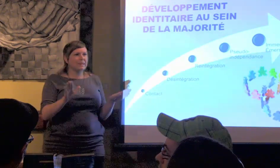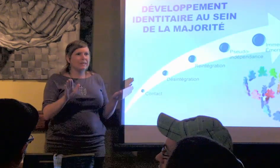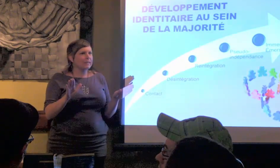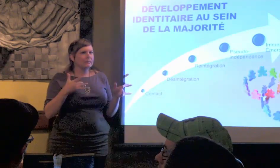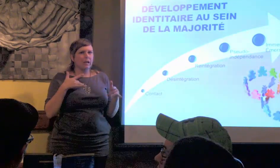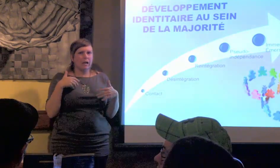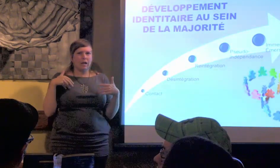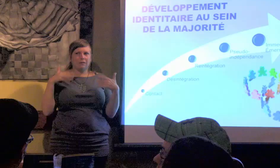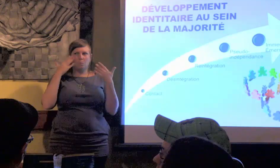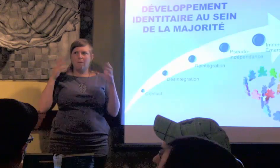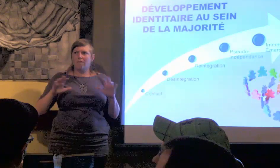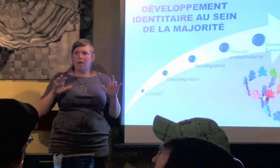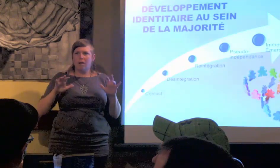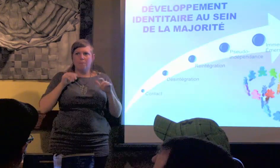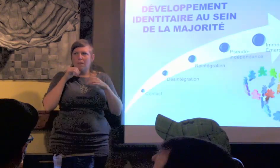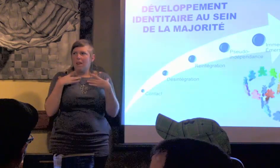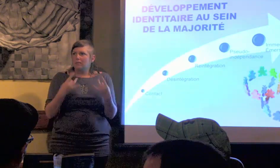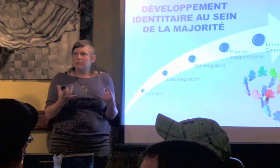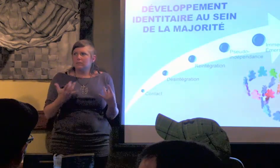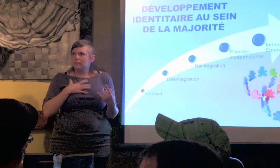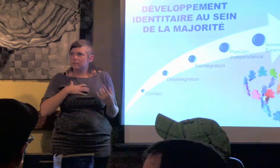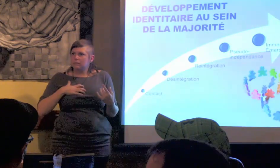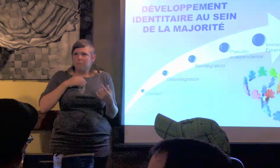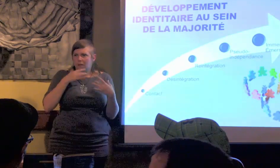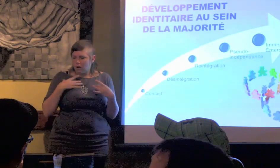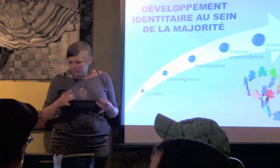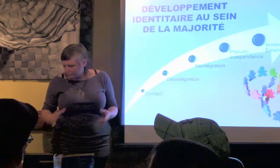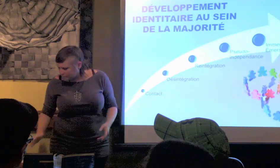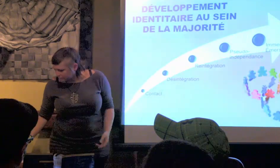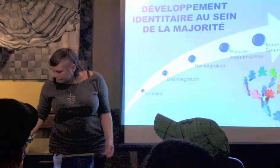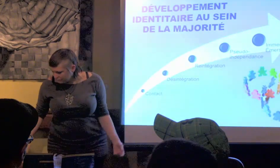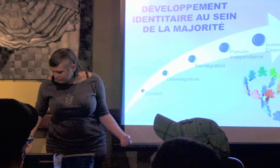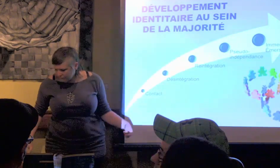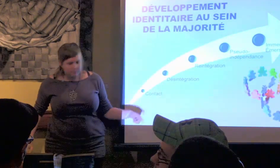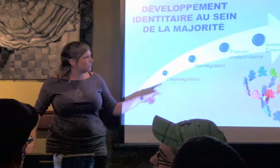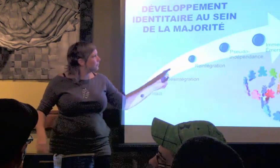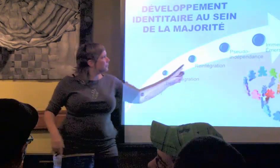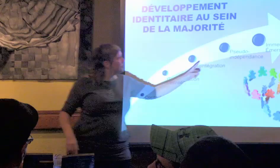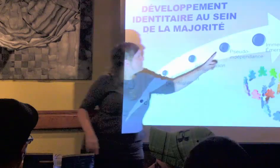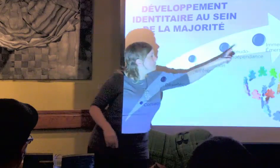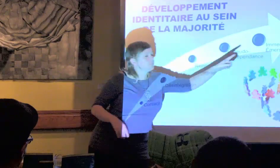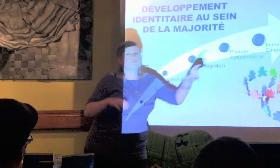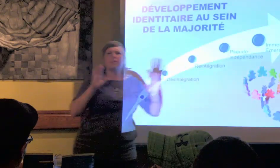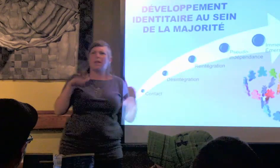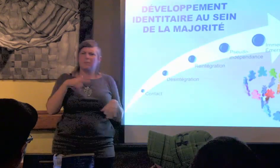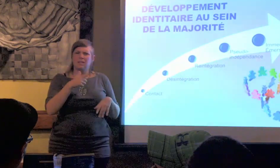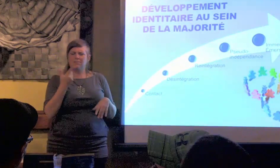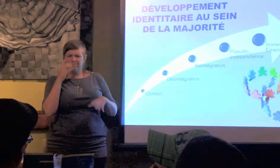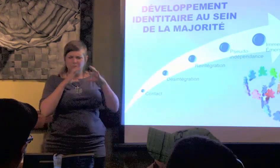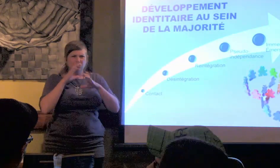gens, il fréquente des gens, il réalise qu'il fait de l'audisme, puis là, il dit, oups, attends un petit peu, là, je suis pas à l'aise avec ce fait-là, moi, cette